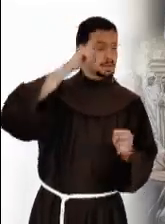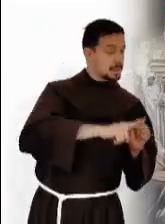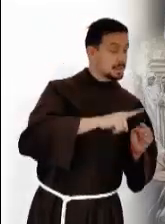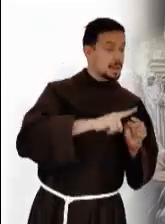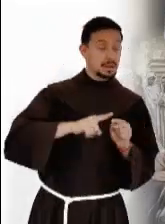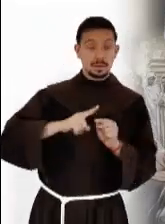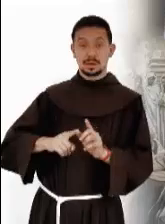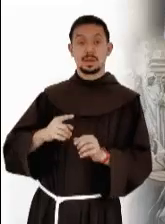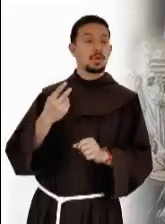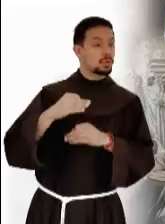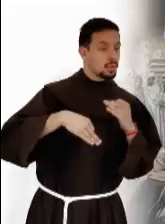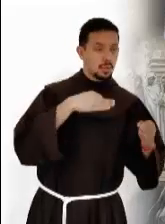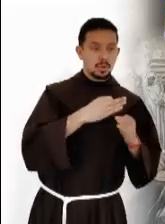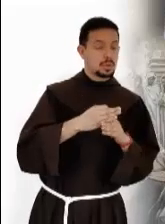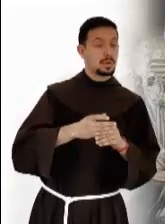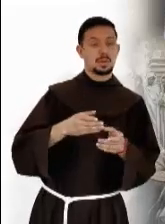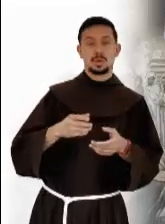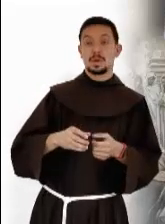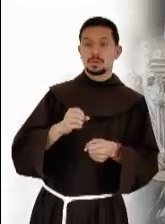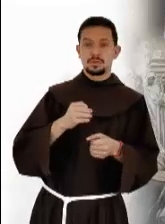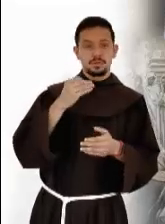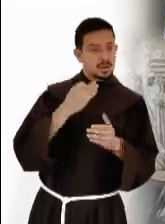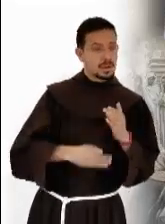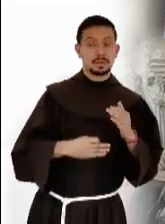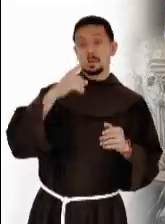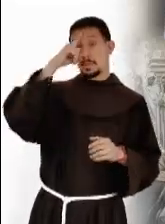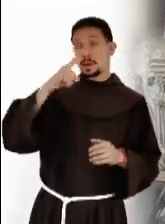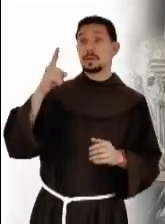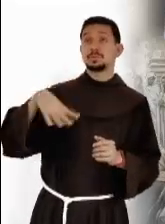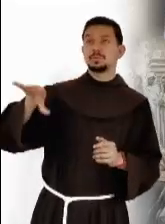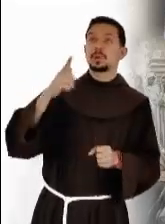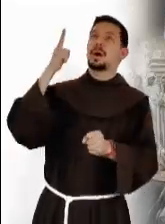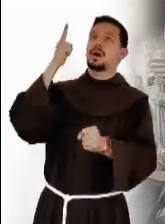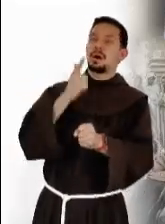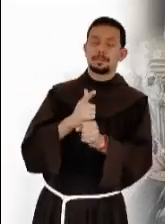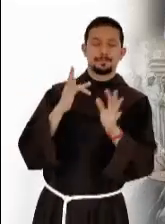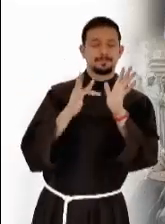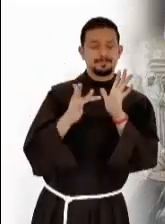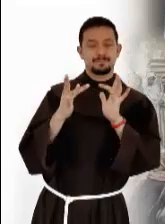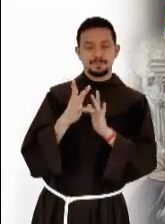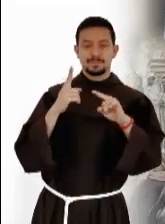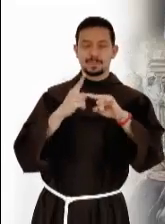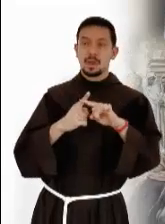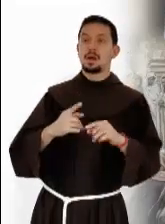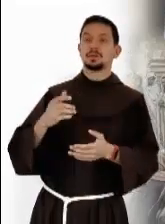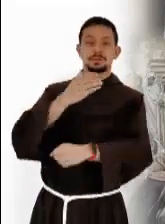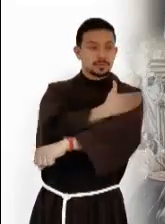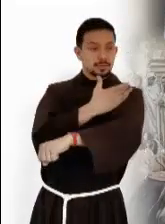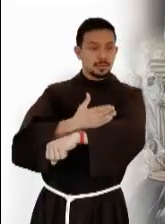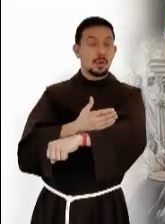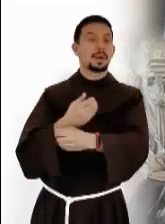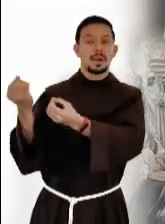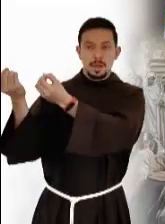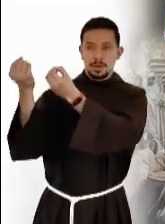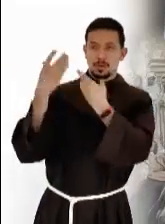corazón para descubrir a Cristo Jesús en medio de nosotros. Es el único que puede darnos